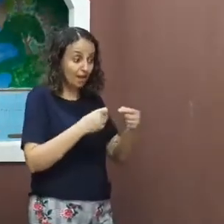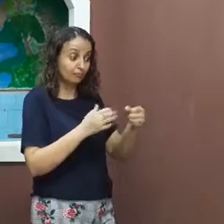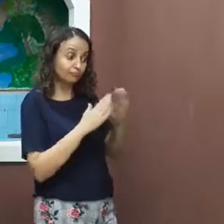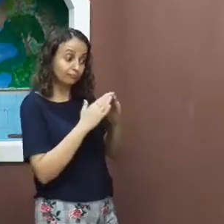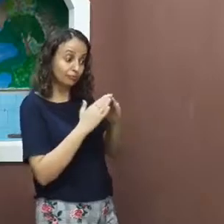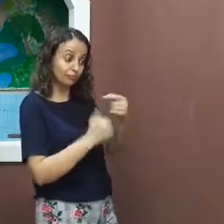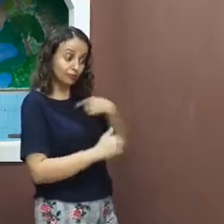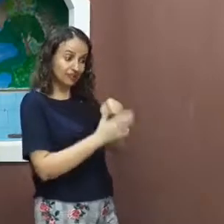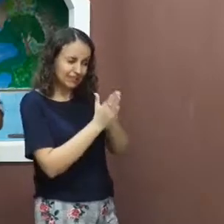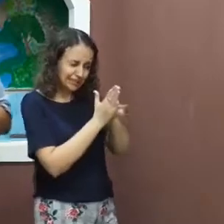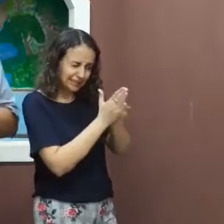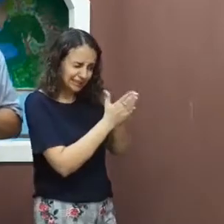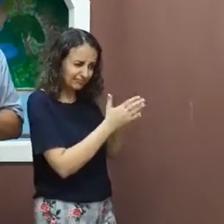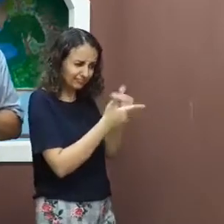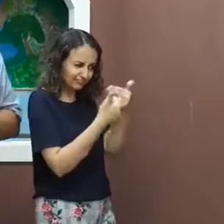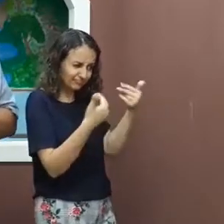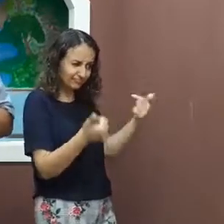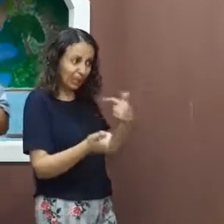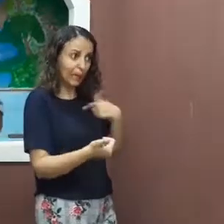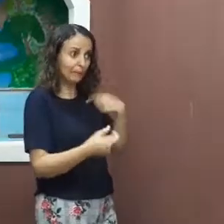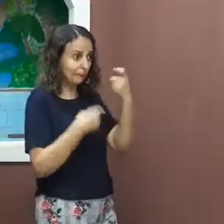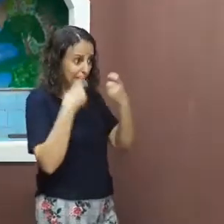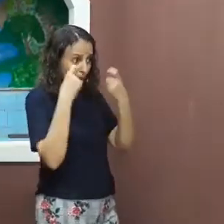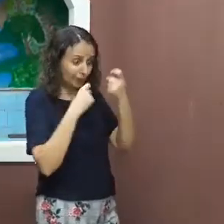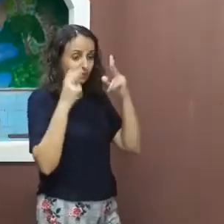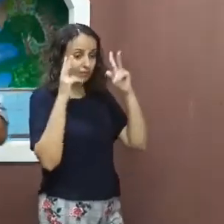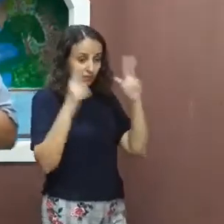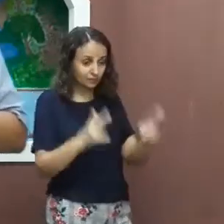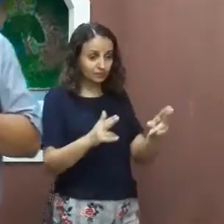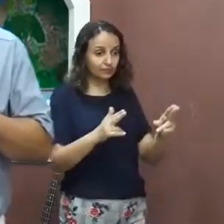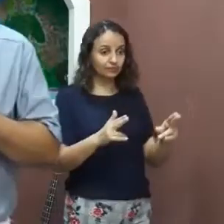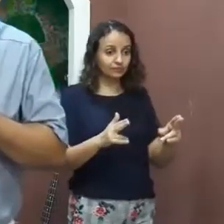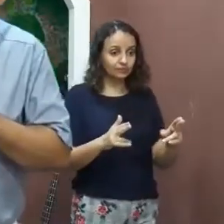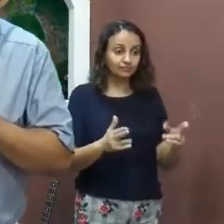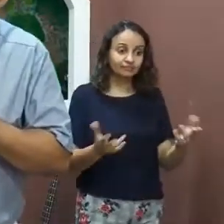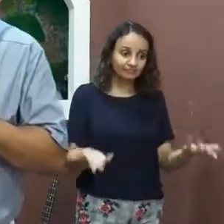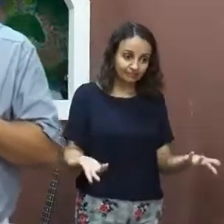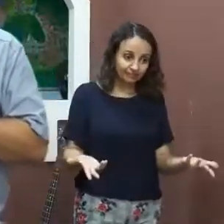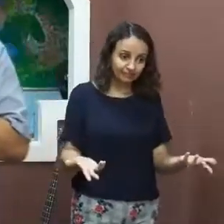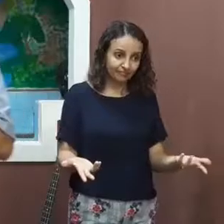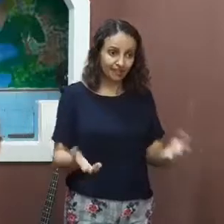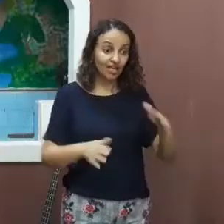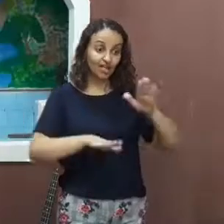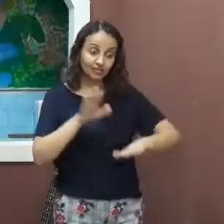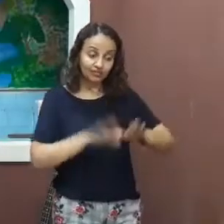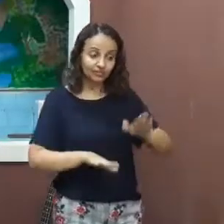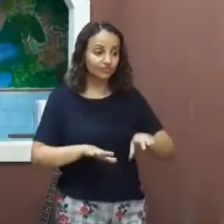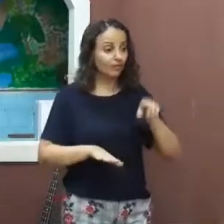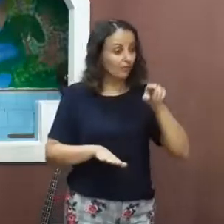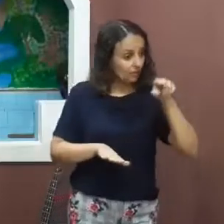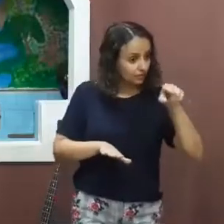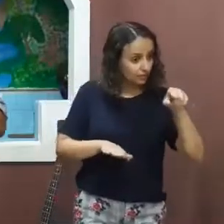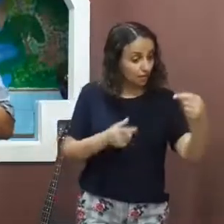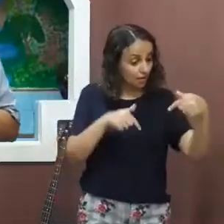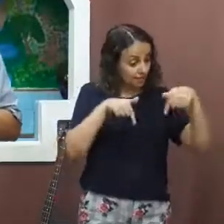Talvez você está aqui nesta noite, mas você deixou alguém na sua casa